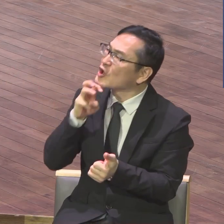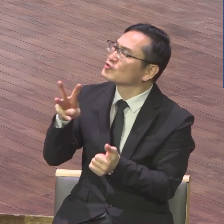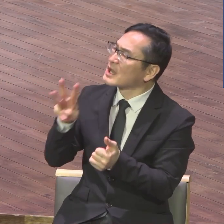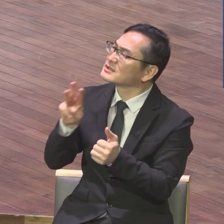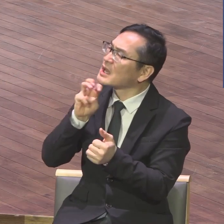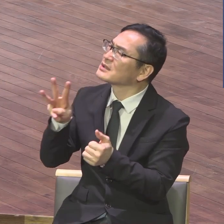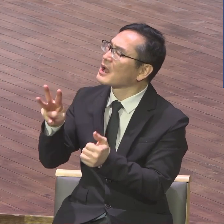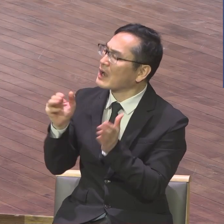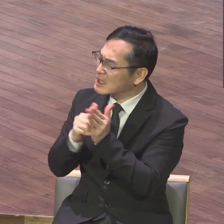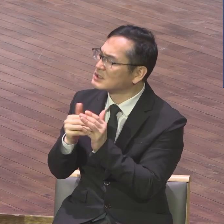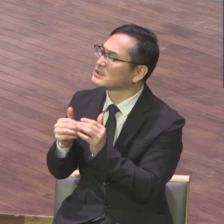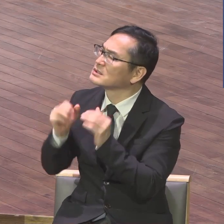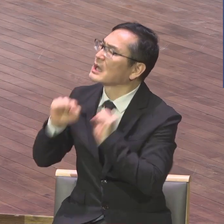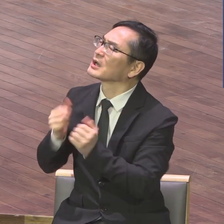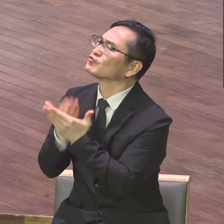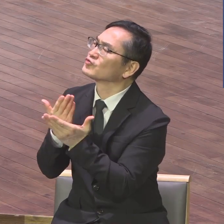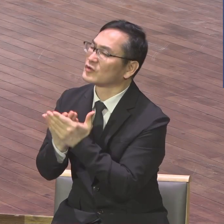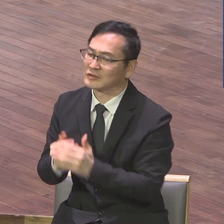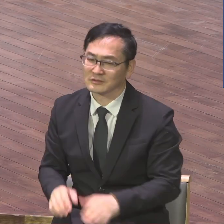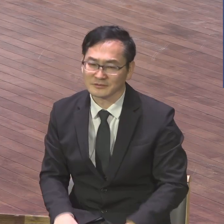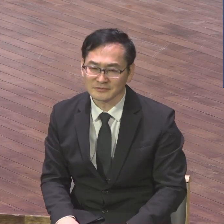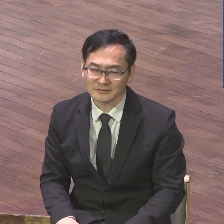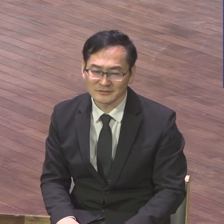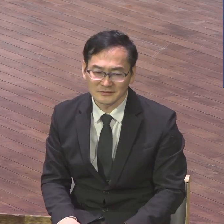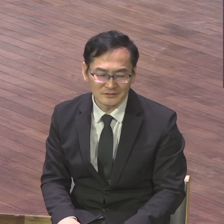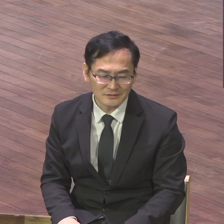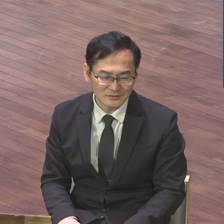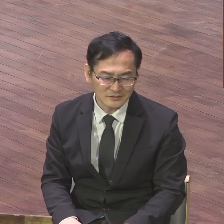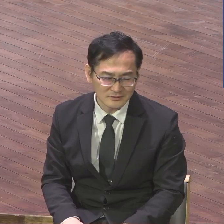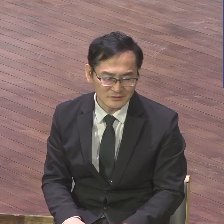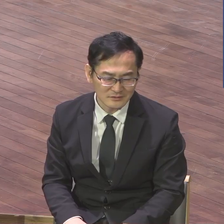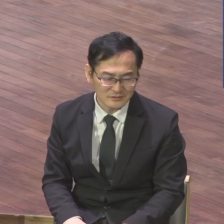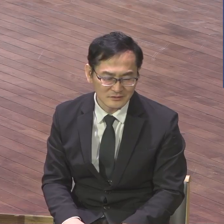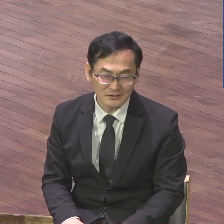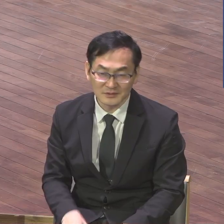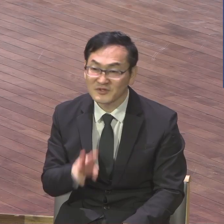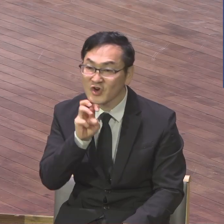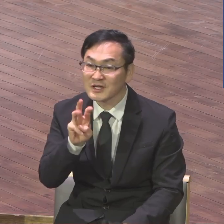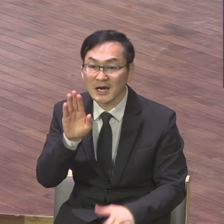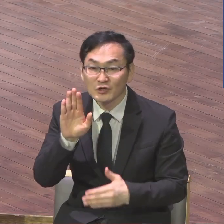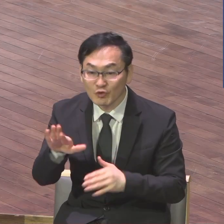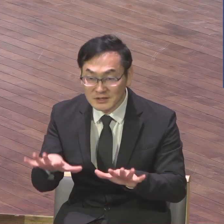그렇게 기도했는데 33살이 훨씬 지나.